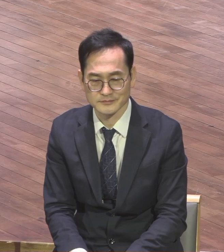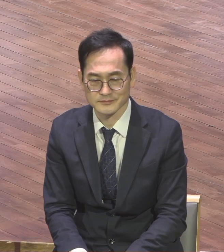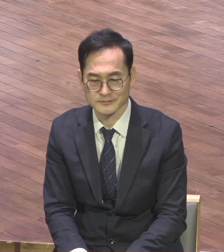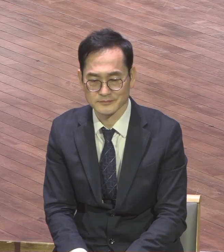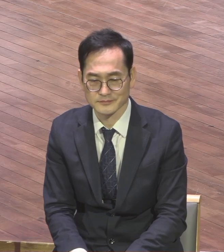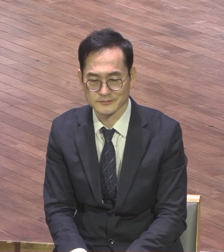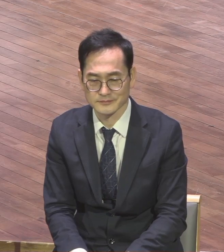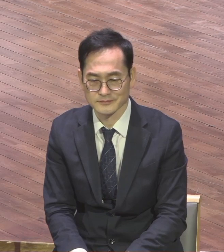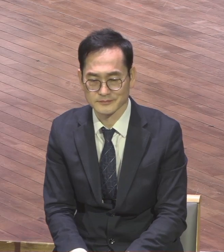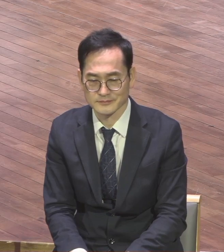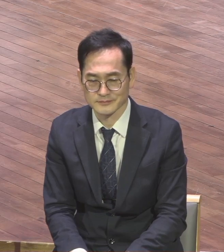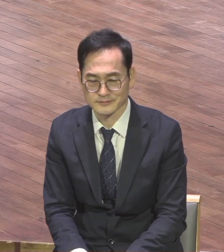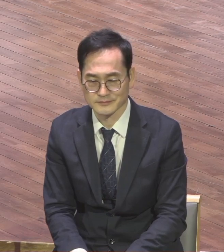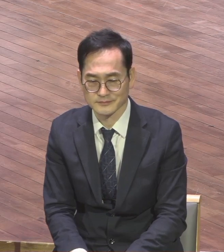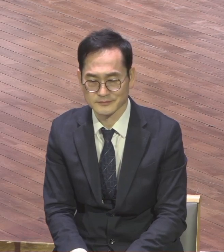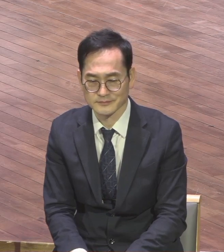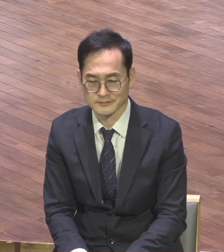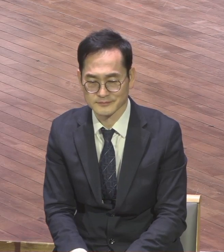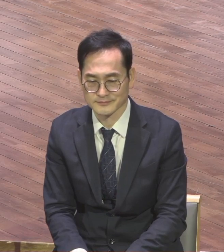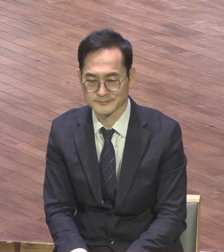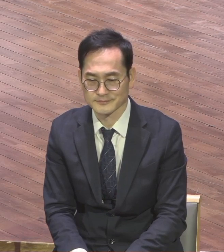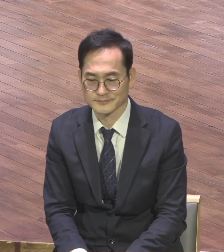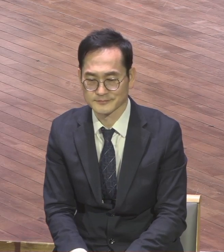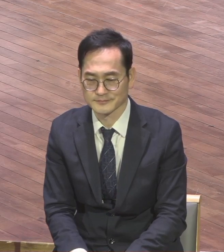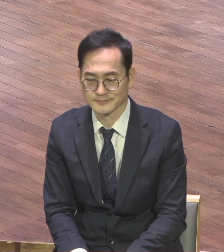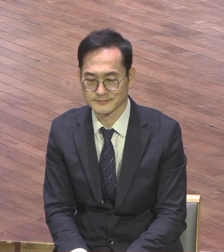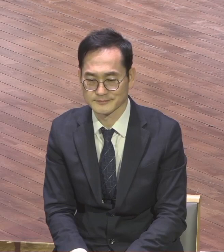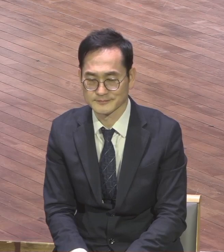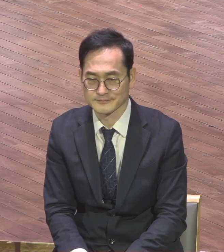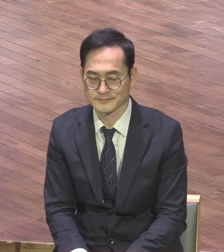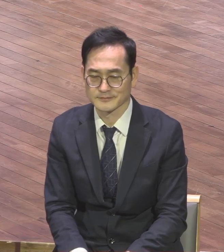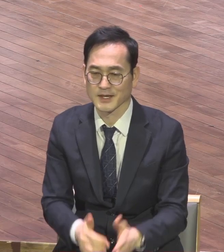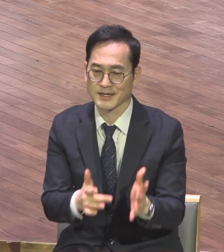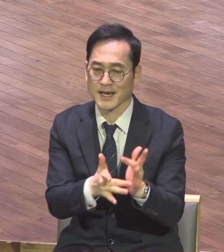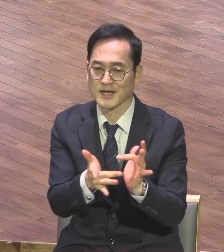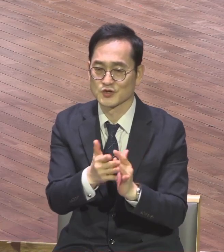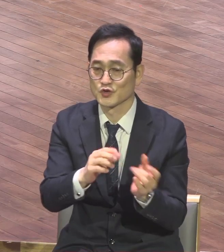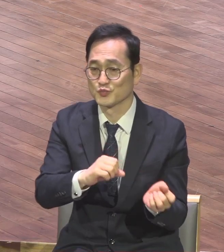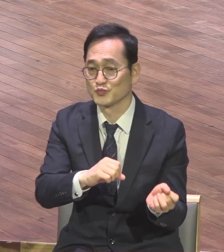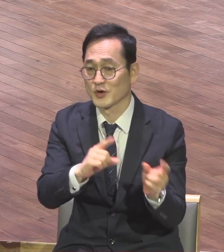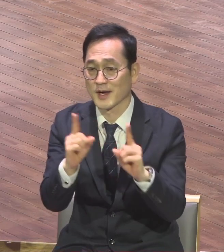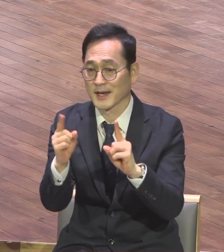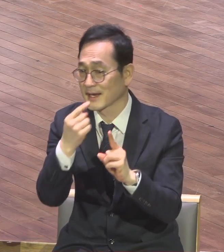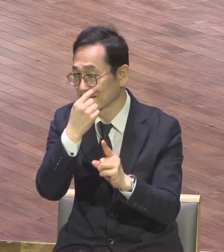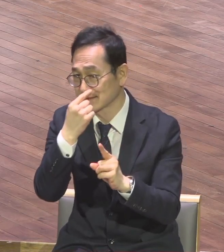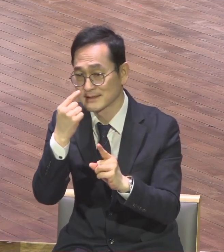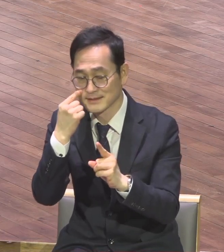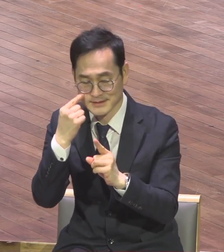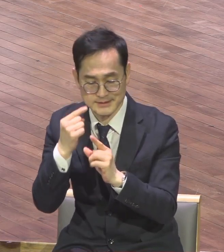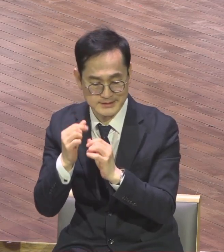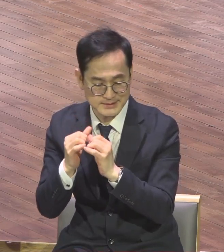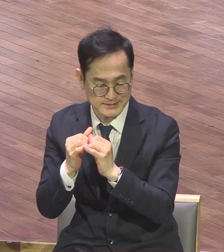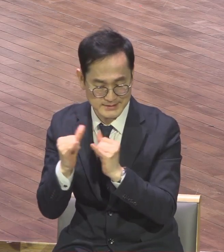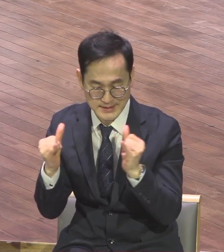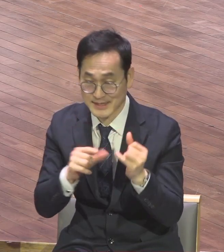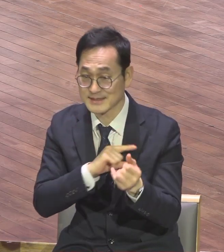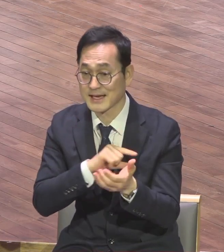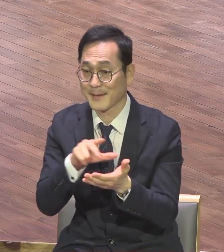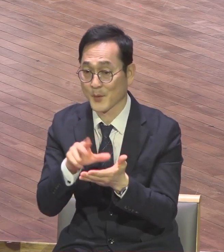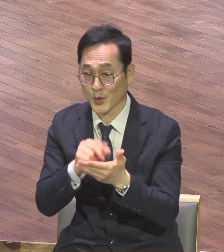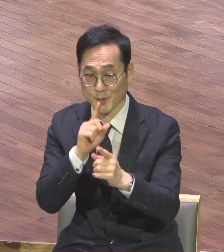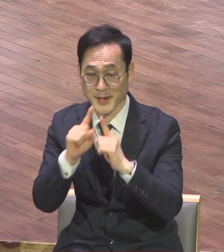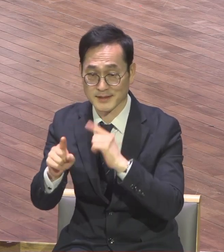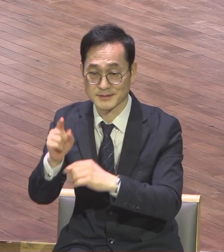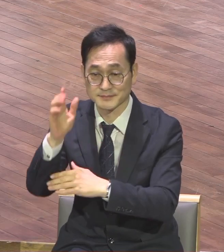열린 말씀 가지고 예수 부활의 증인이라는 제목으로 말씀을 드립니다. 오늘은